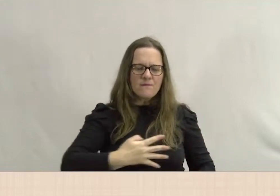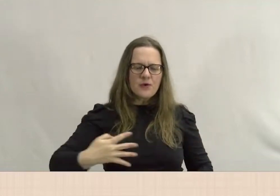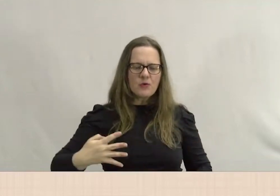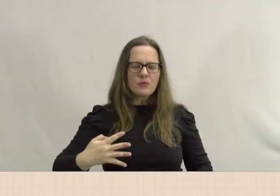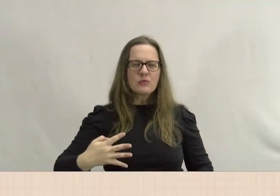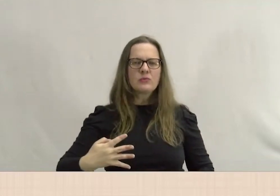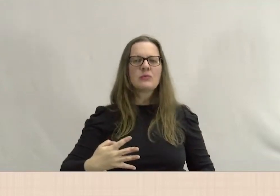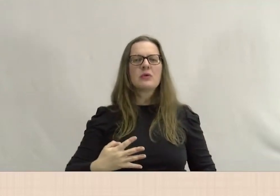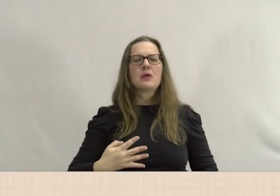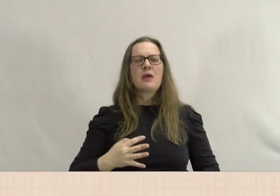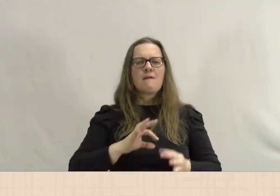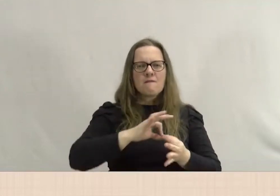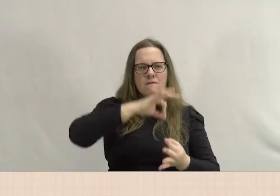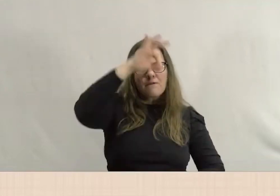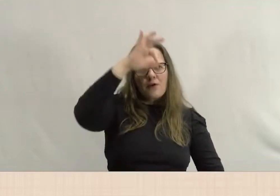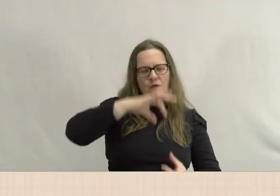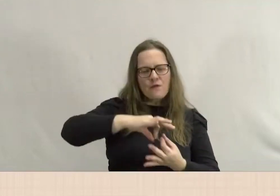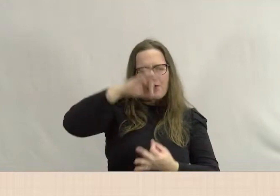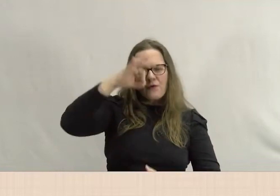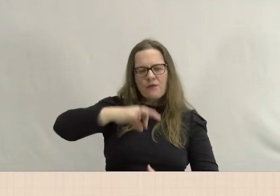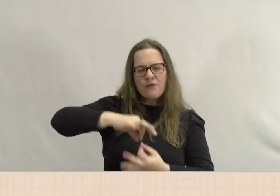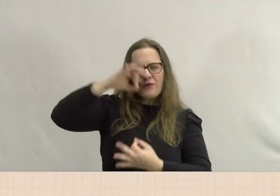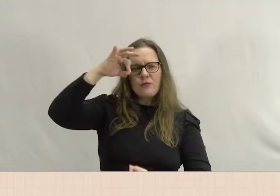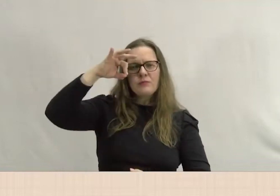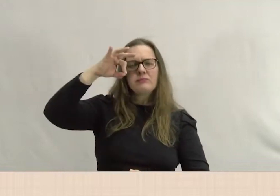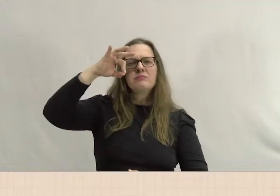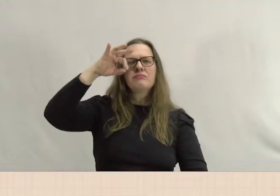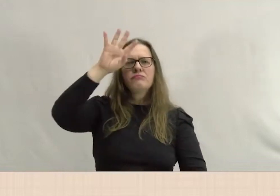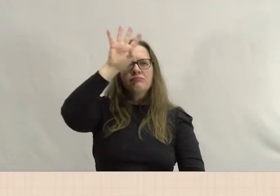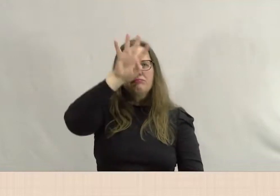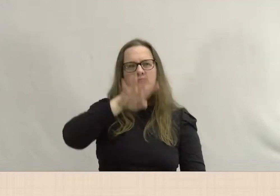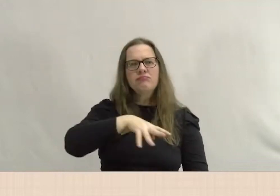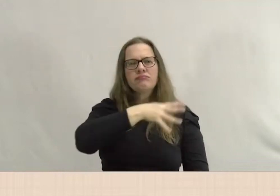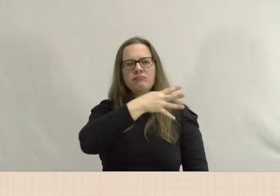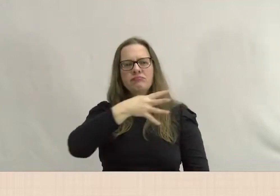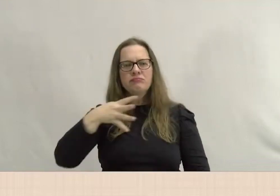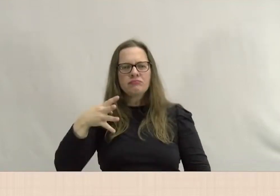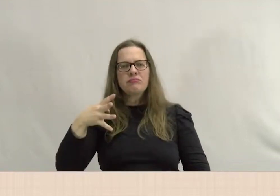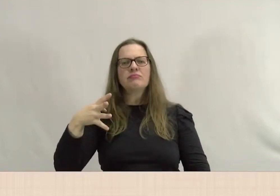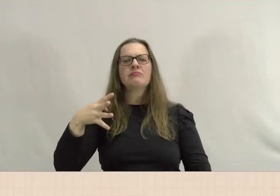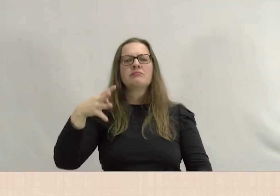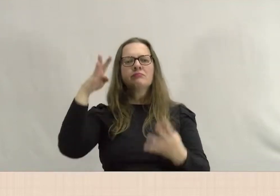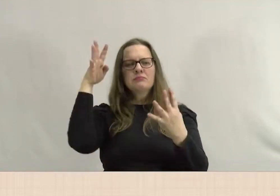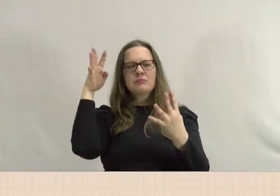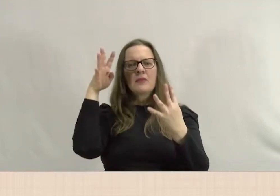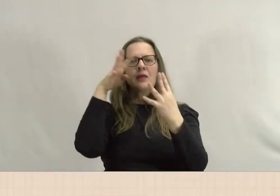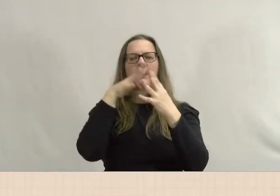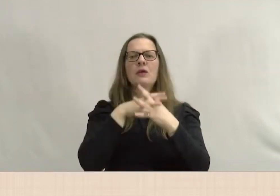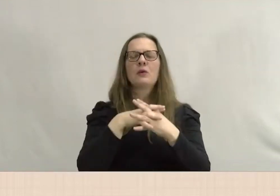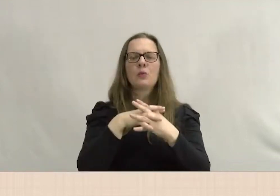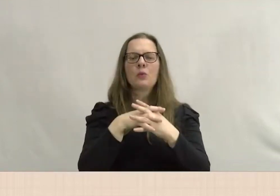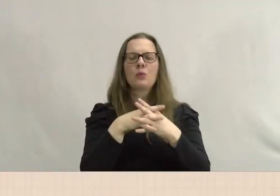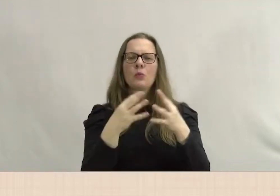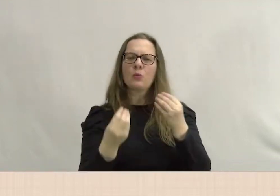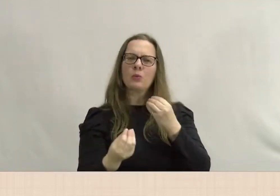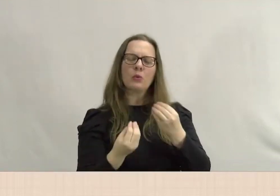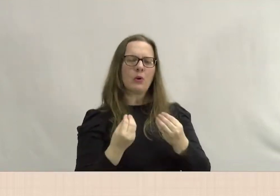compactar. Não é passar um rolo compressor não. Como se compacta esse tecido?